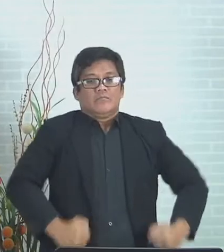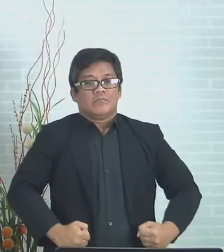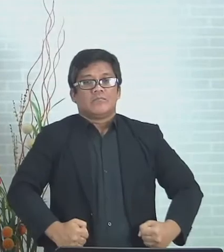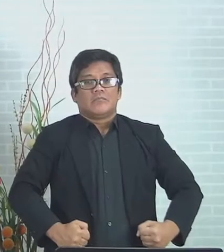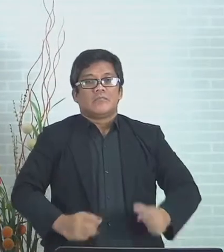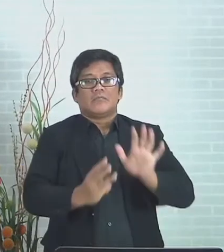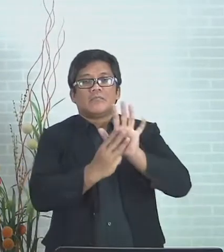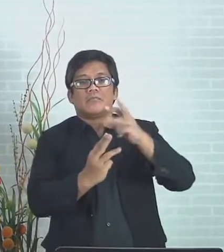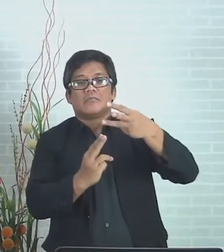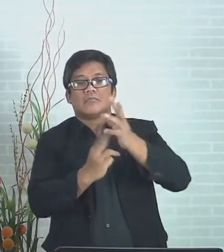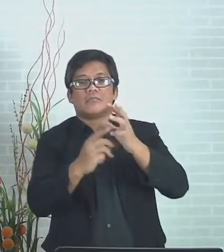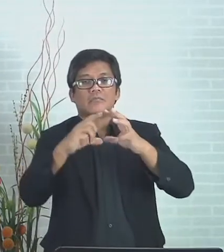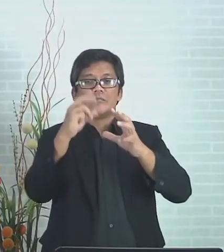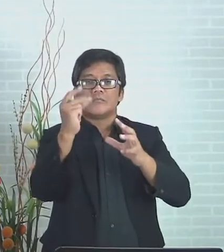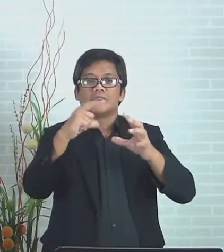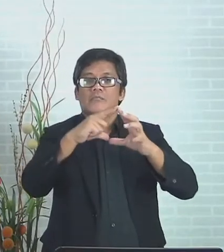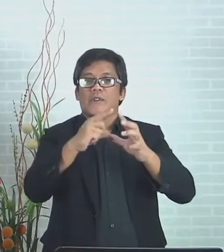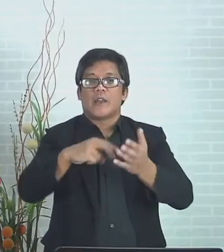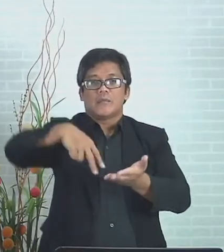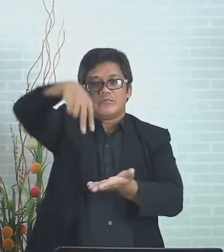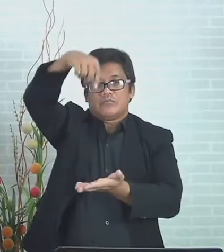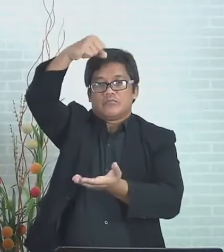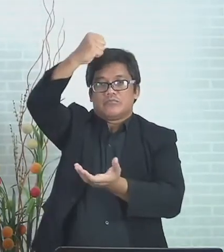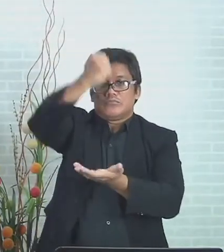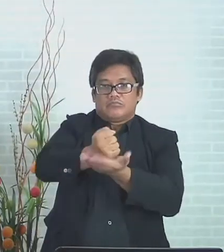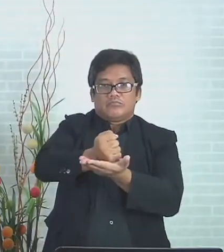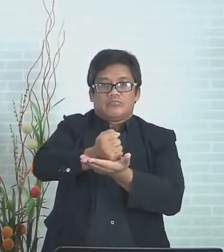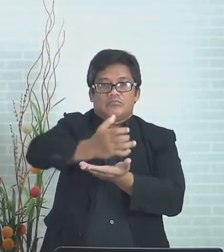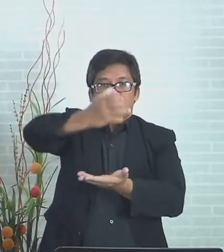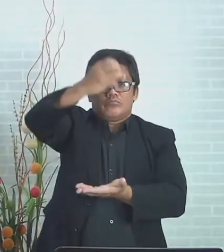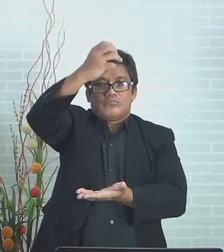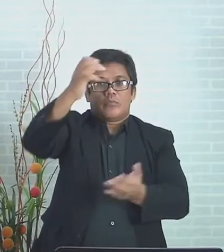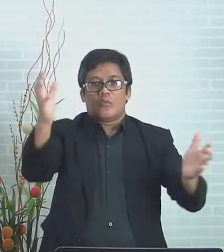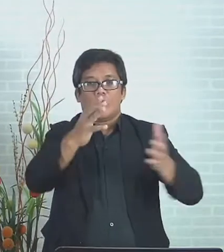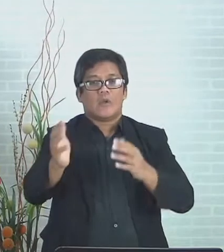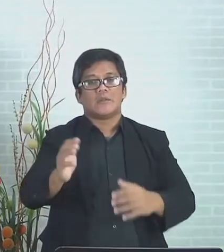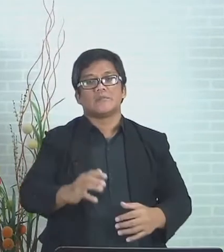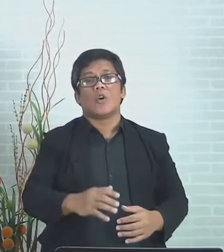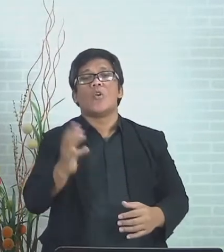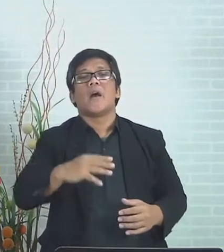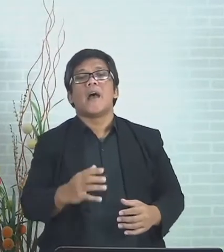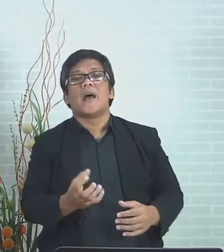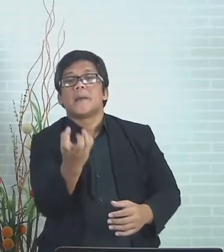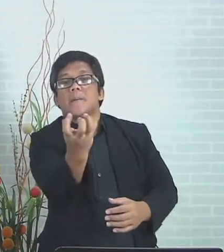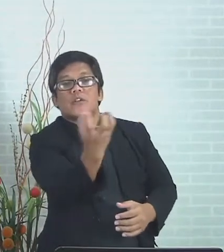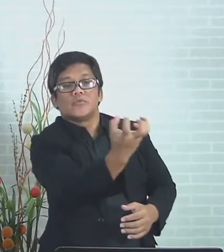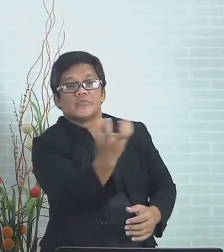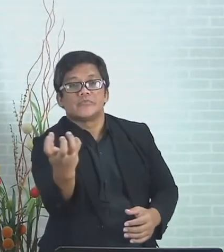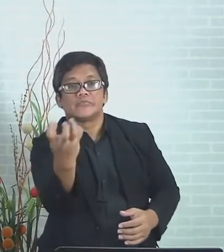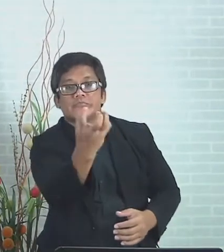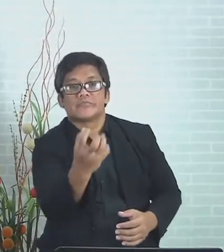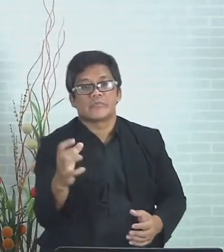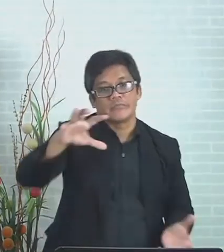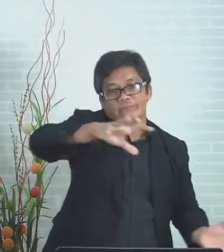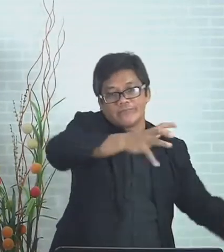ya Ada kekuatan bagaikan apa istilahnya bisa kita katakan Gunung Batu ya batu karang yang Teguh ada